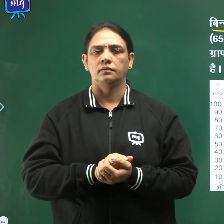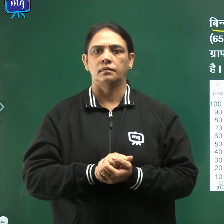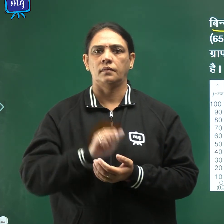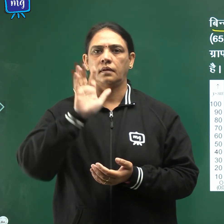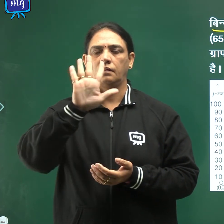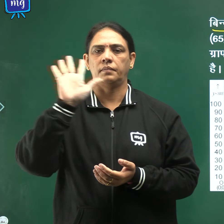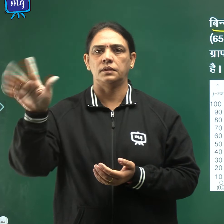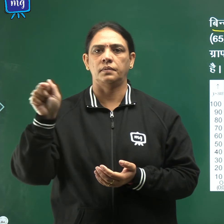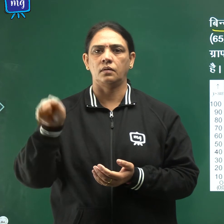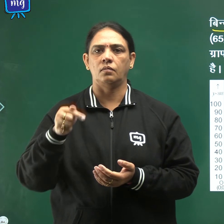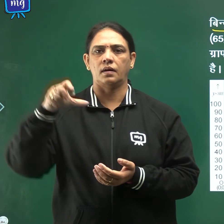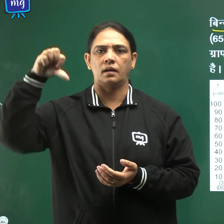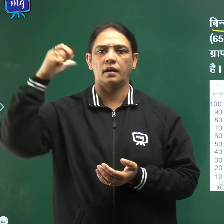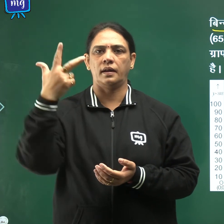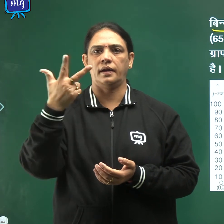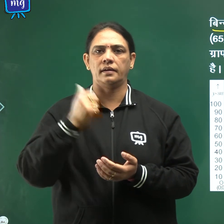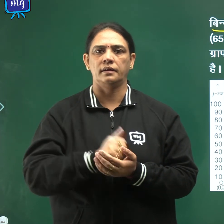55, 98,